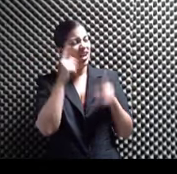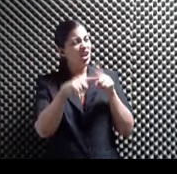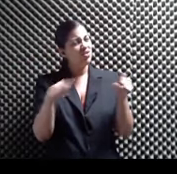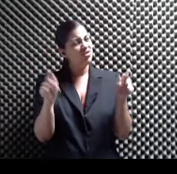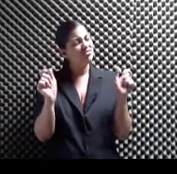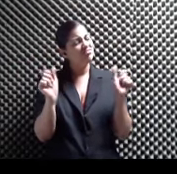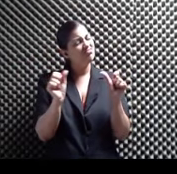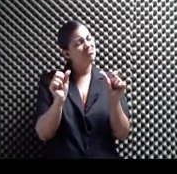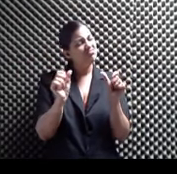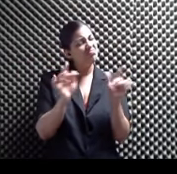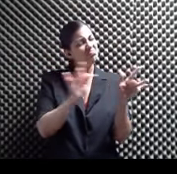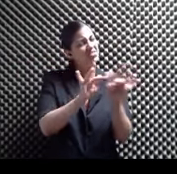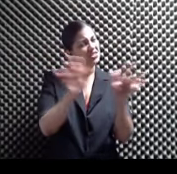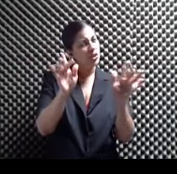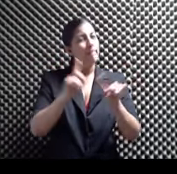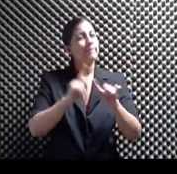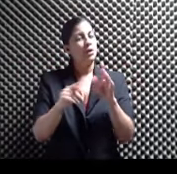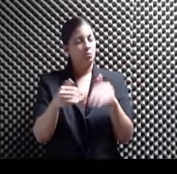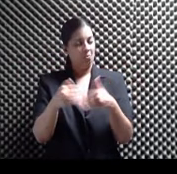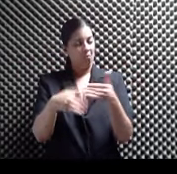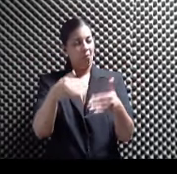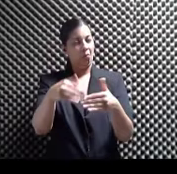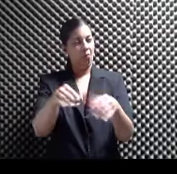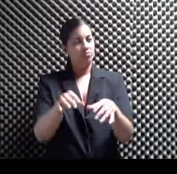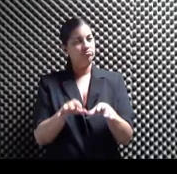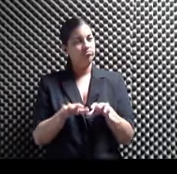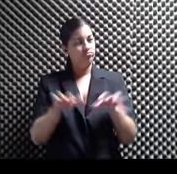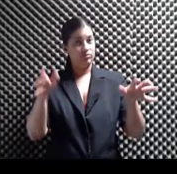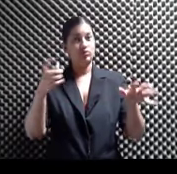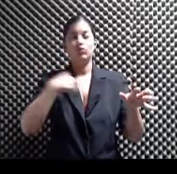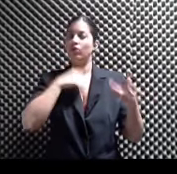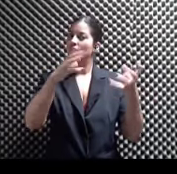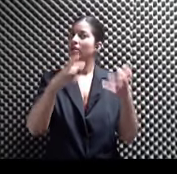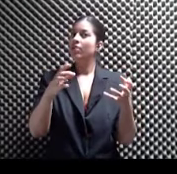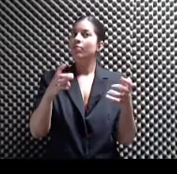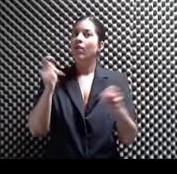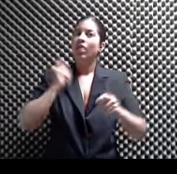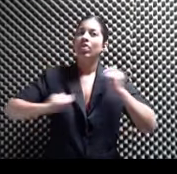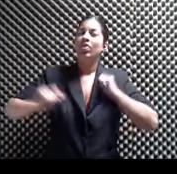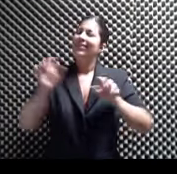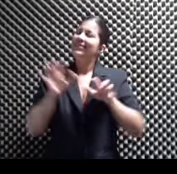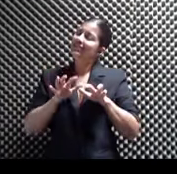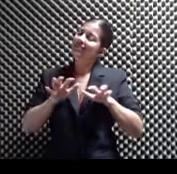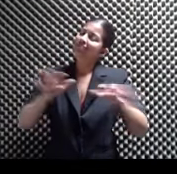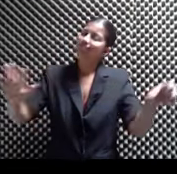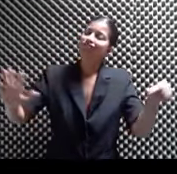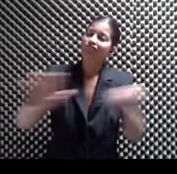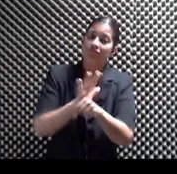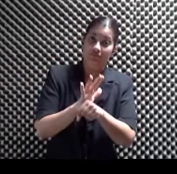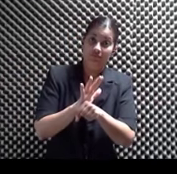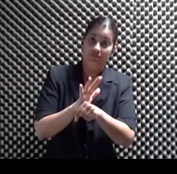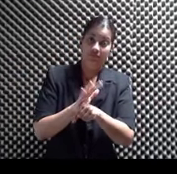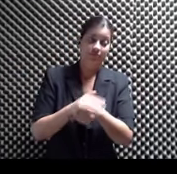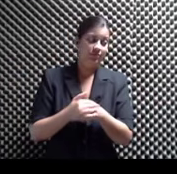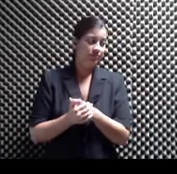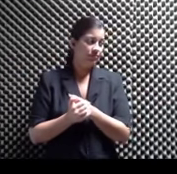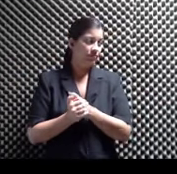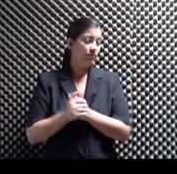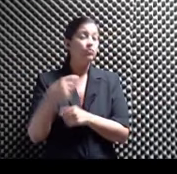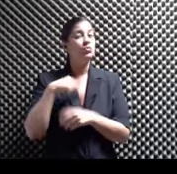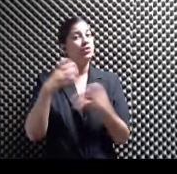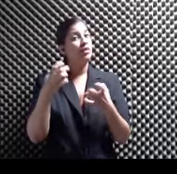por ahí, pero eso se está cuajando, vamos, queremos tener ese teatro lleno, queremos llegarle a todos a ese público,